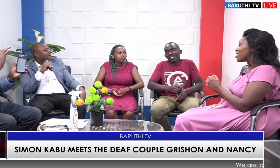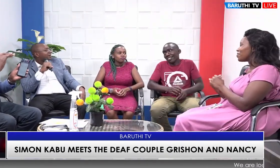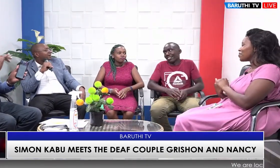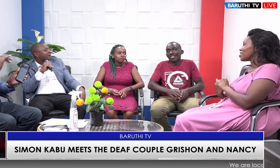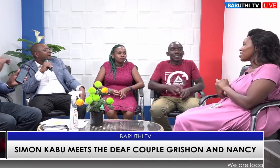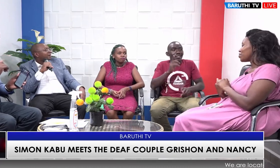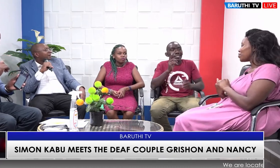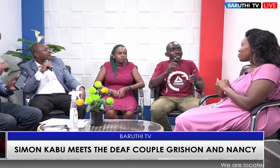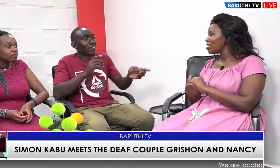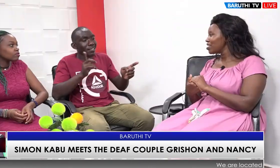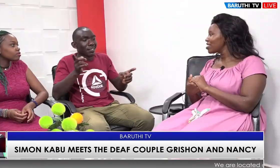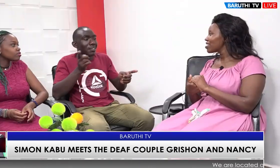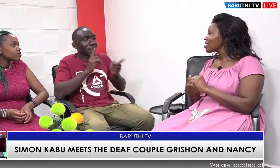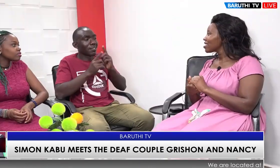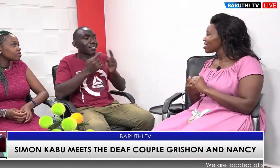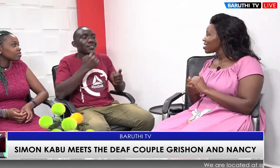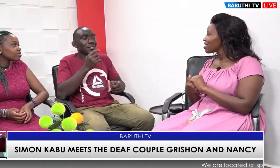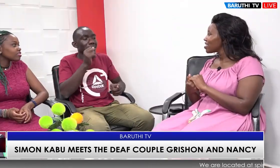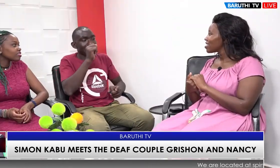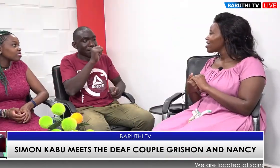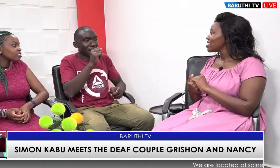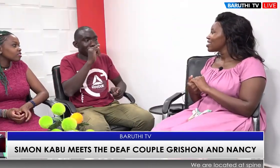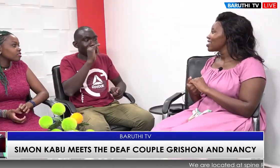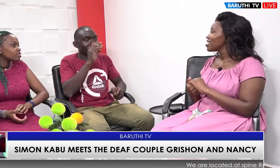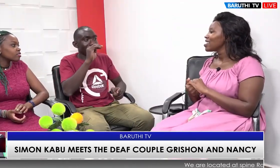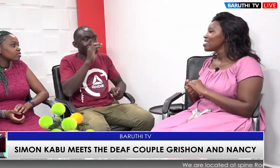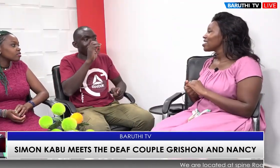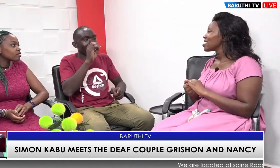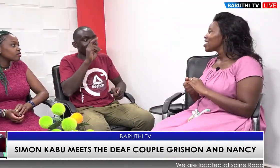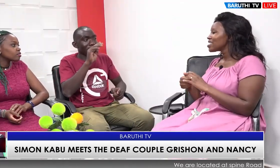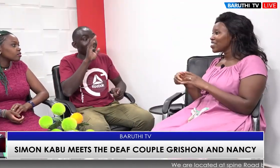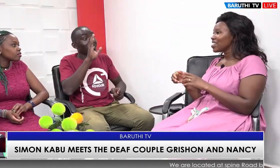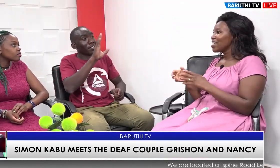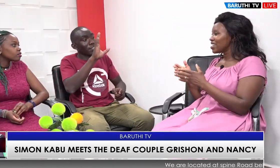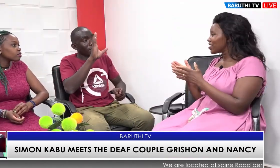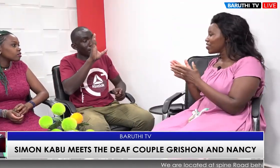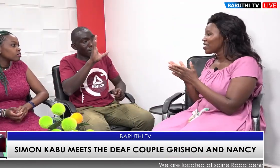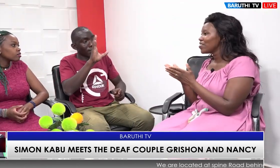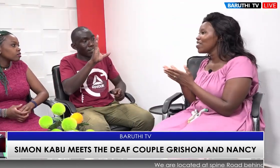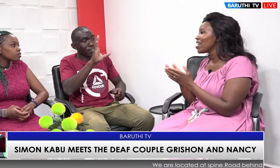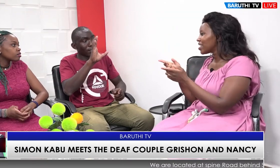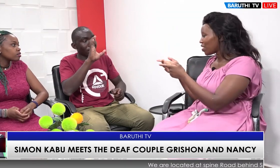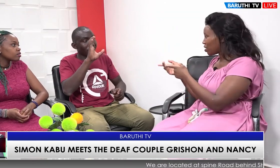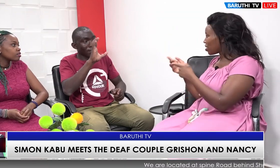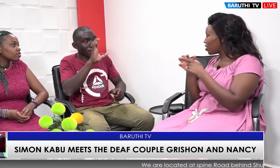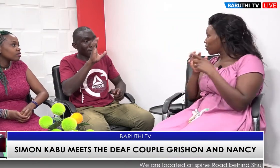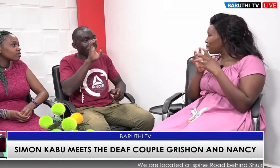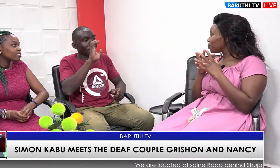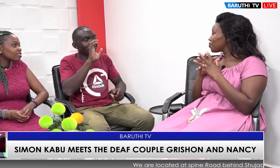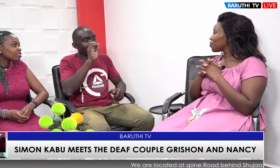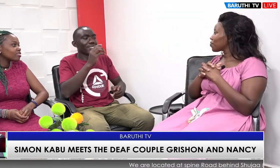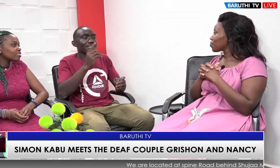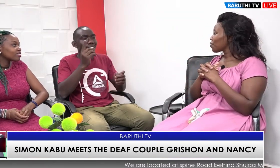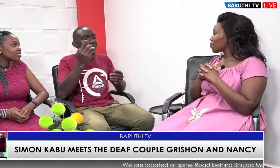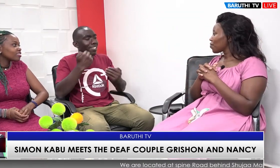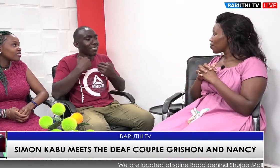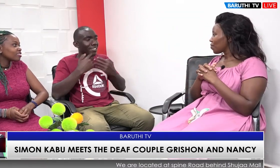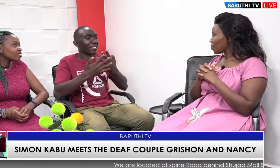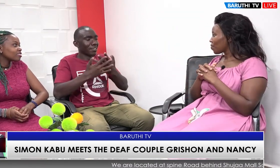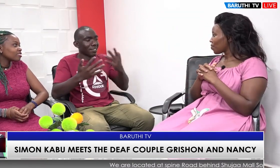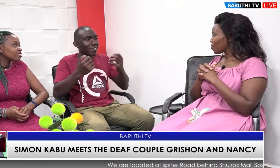maziwa. Unaona hii maziwa asubuhi. Ukipata maziwa asubuhi kwa duka, kuna watu wanakuwa wamelala wakiileta. So mimi